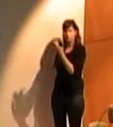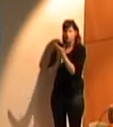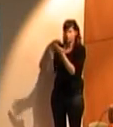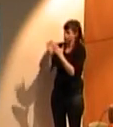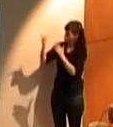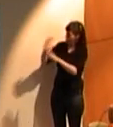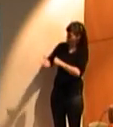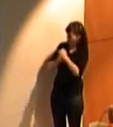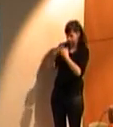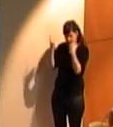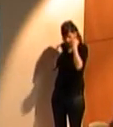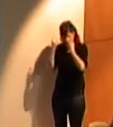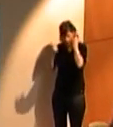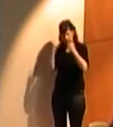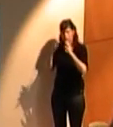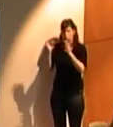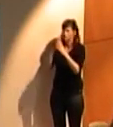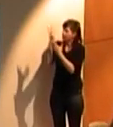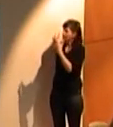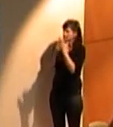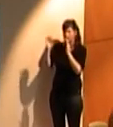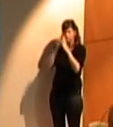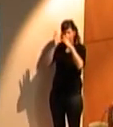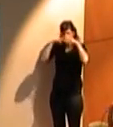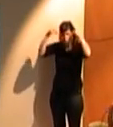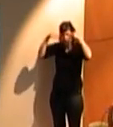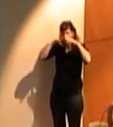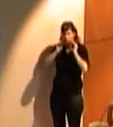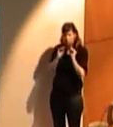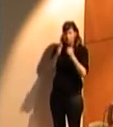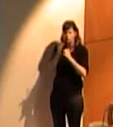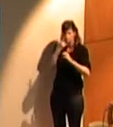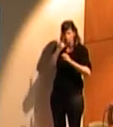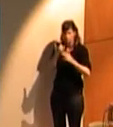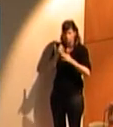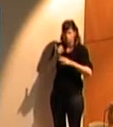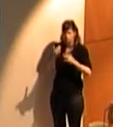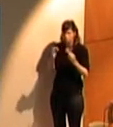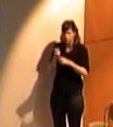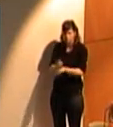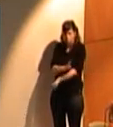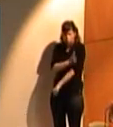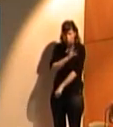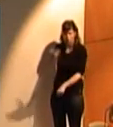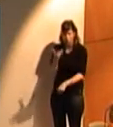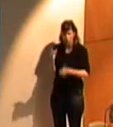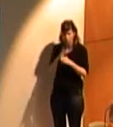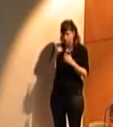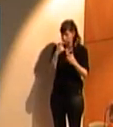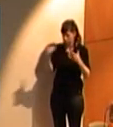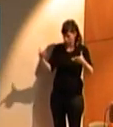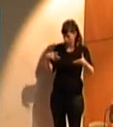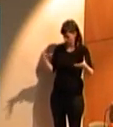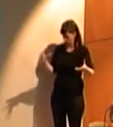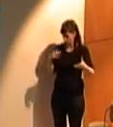une représentation. Alors c'était les humeurs, si je me souviens bien, des ressentis immédiats où les personnes devaient choisir